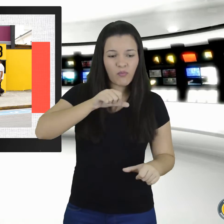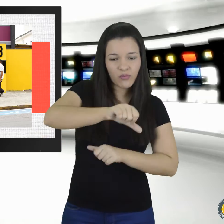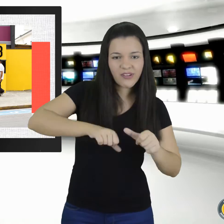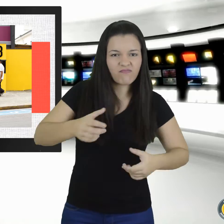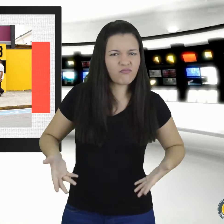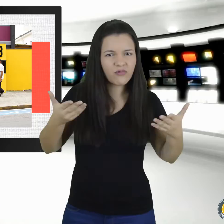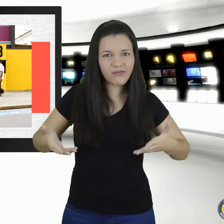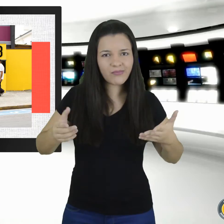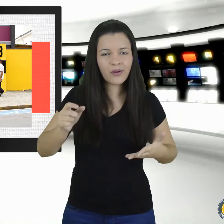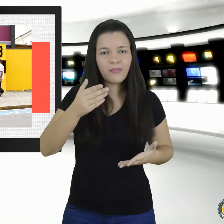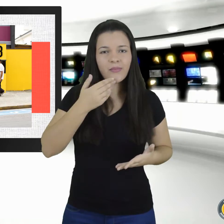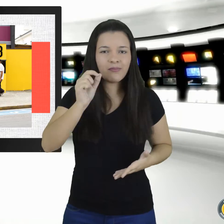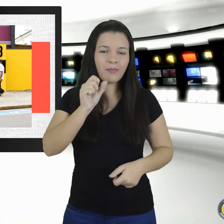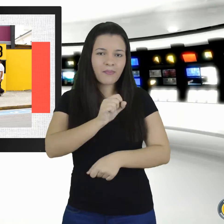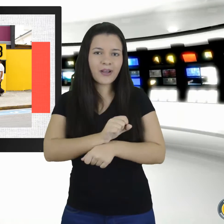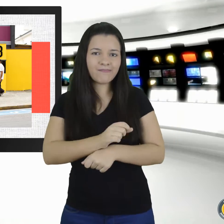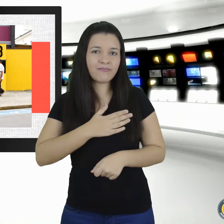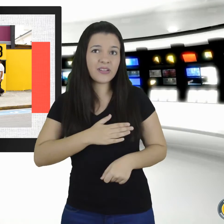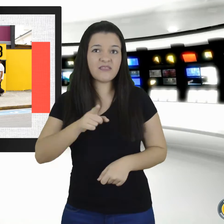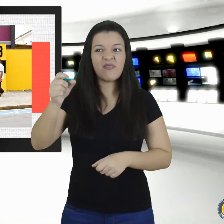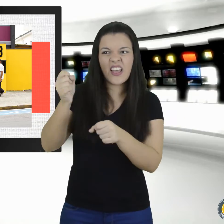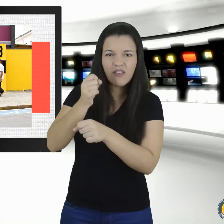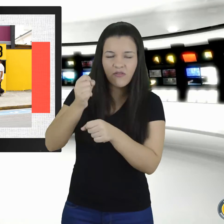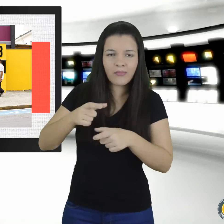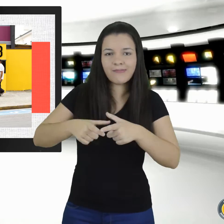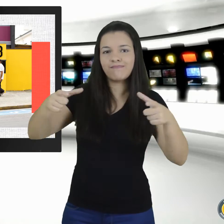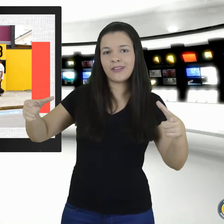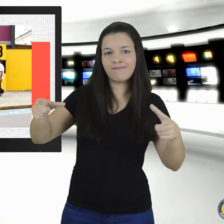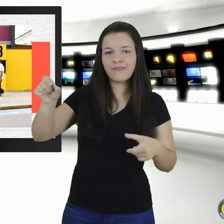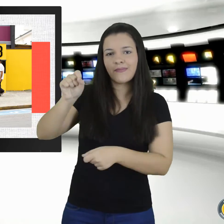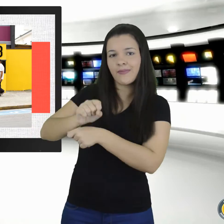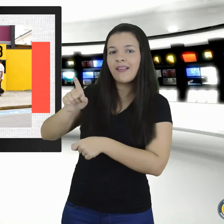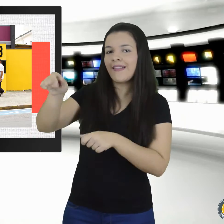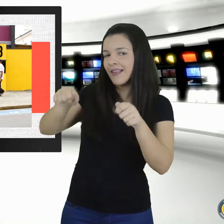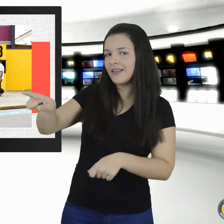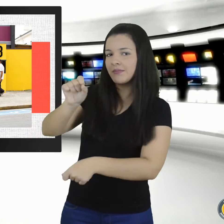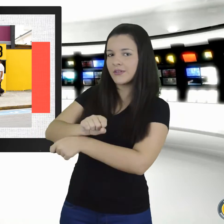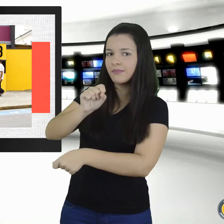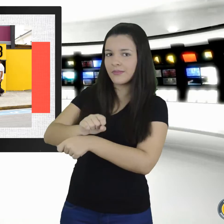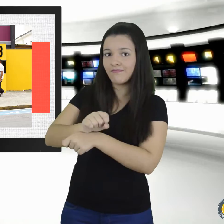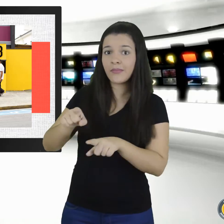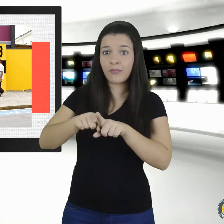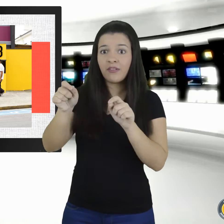a projetos de melhorias em infraestrutura, que podem esperar, e foram